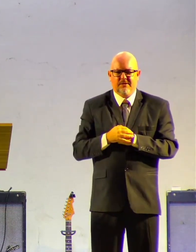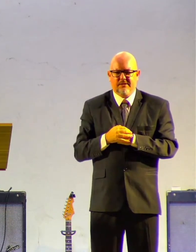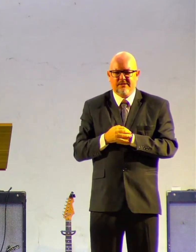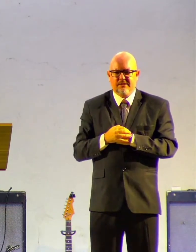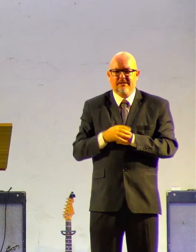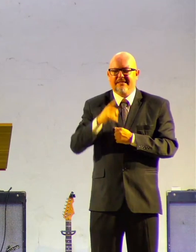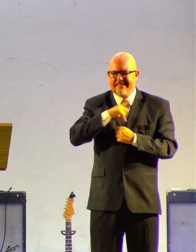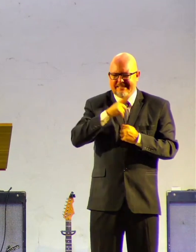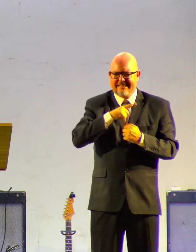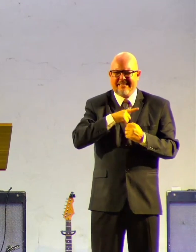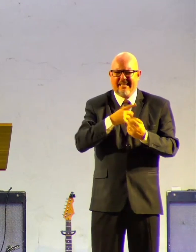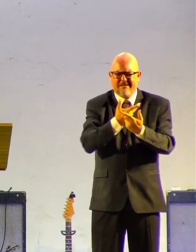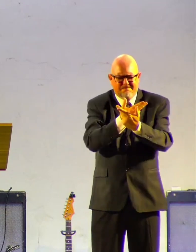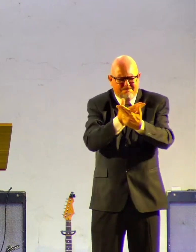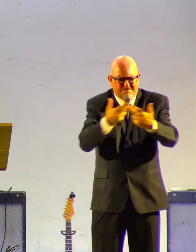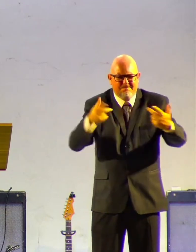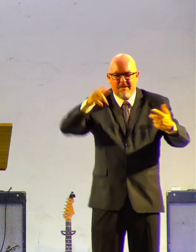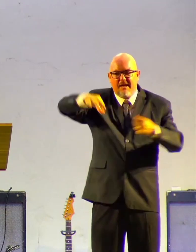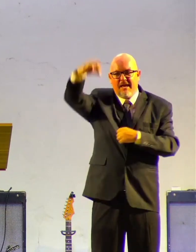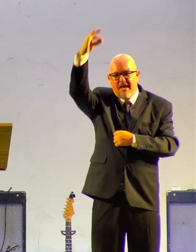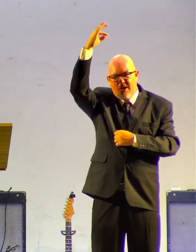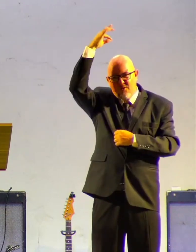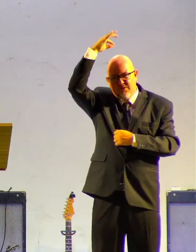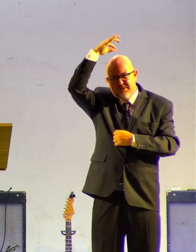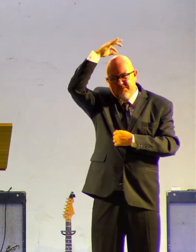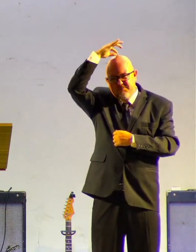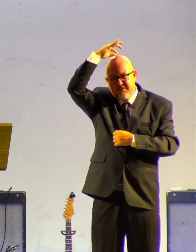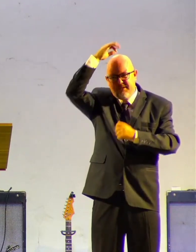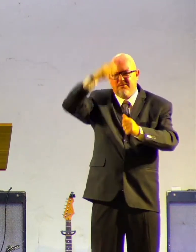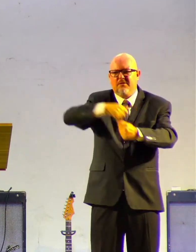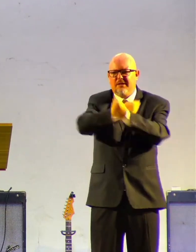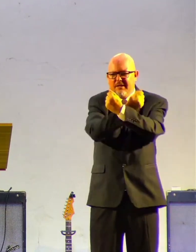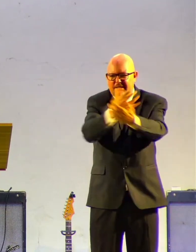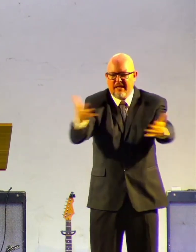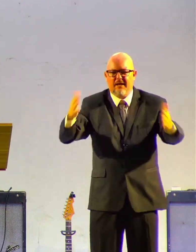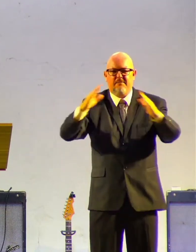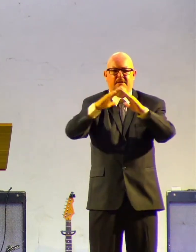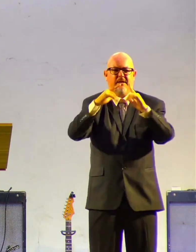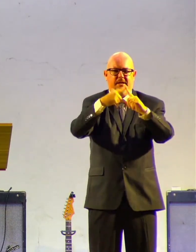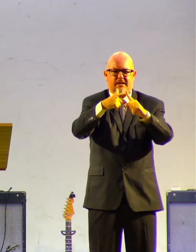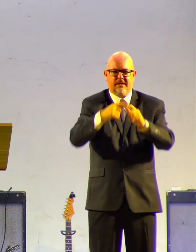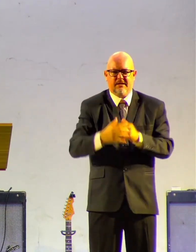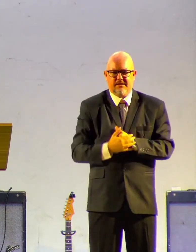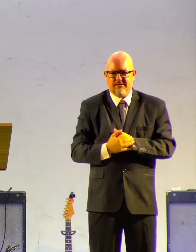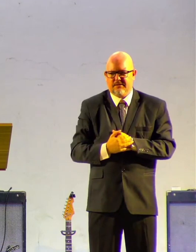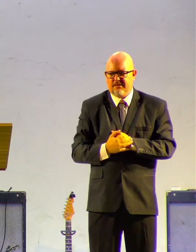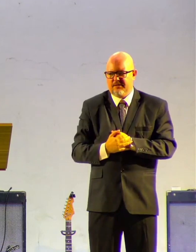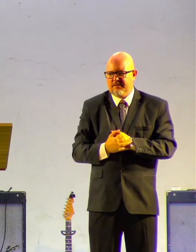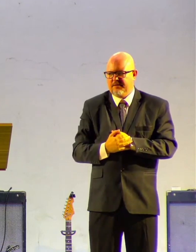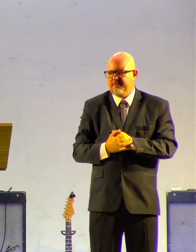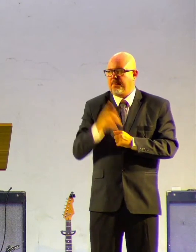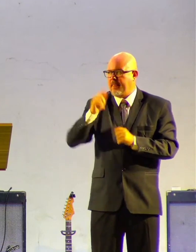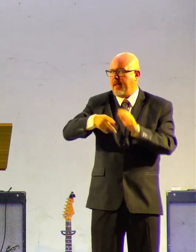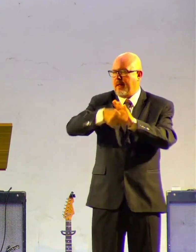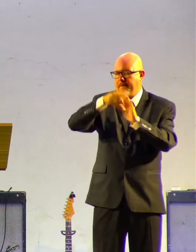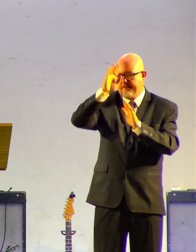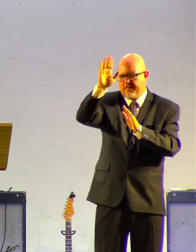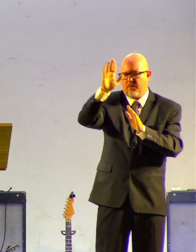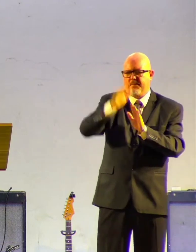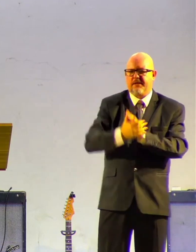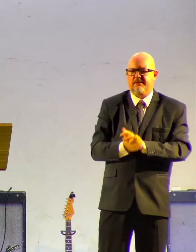tem torrentes caudalosas do seu Espírito para derramar sobre a sua igreja. É